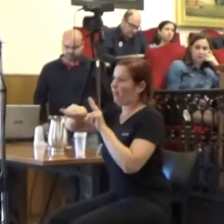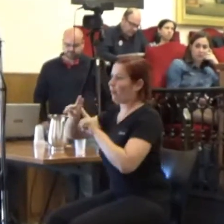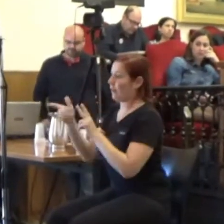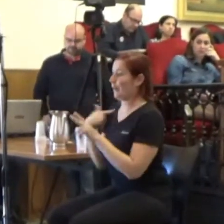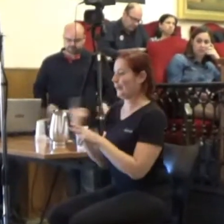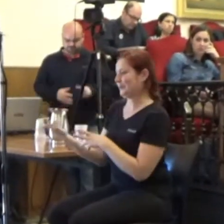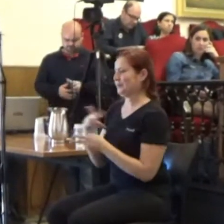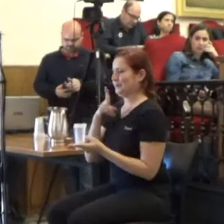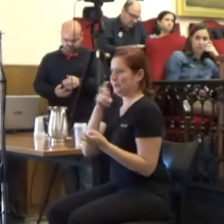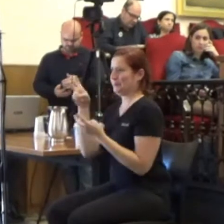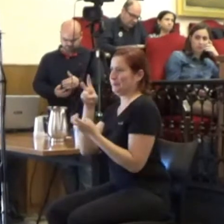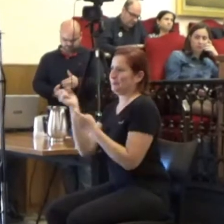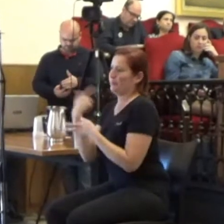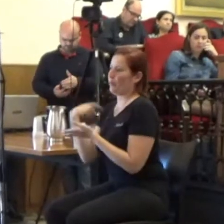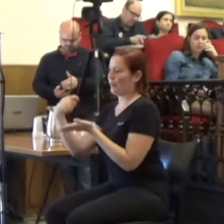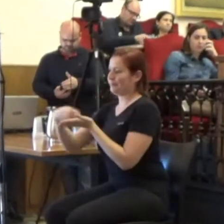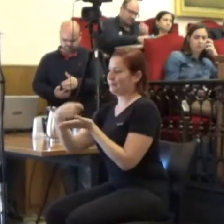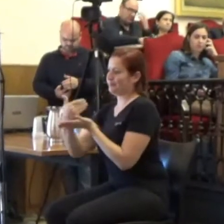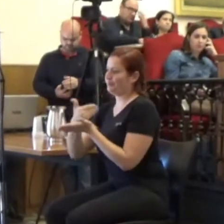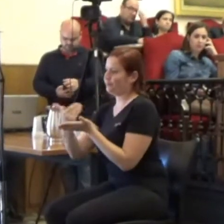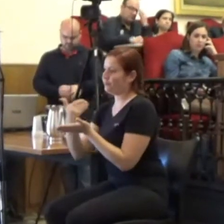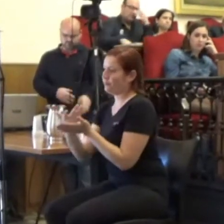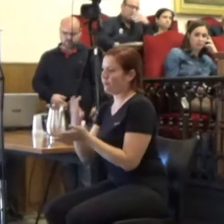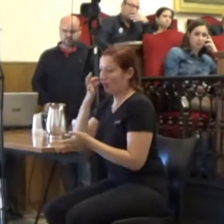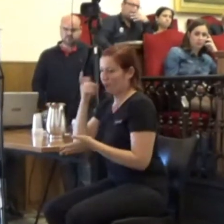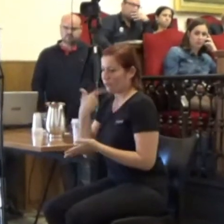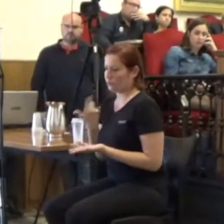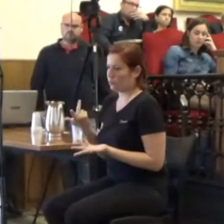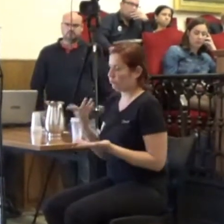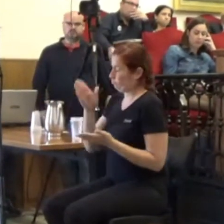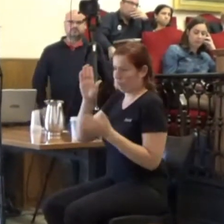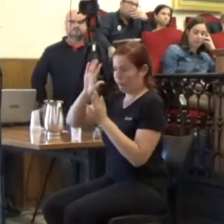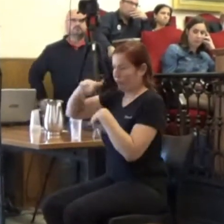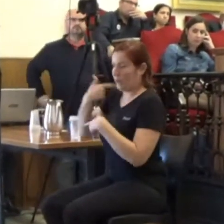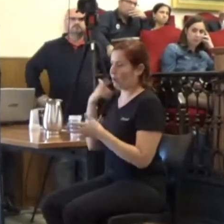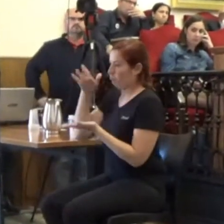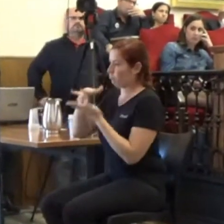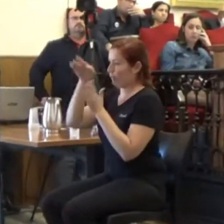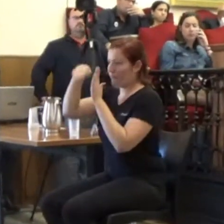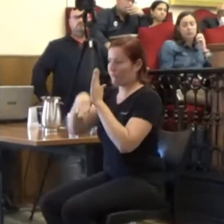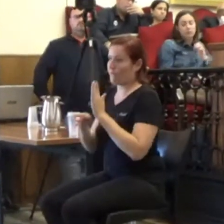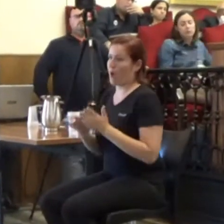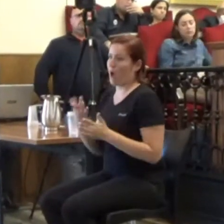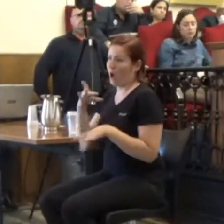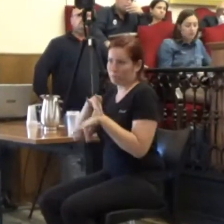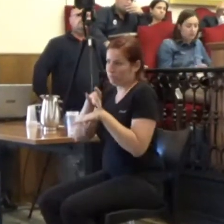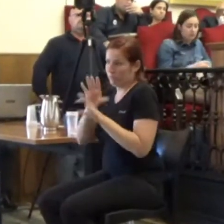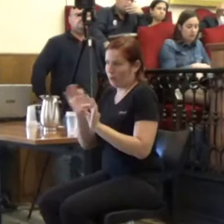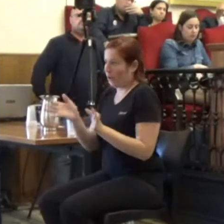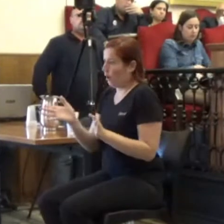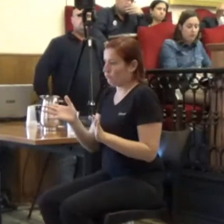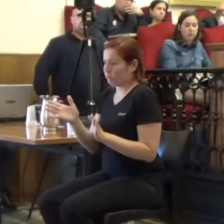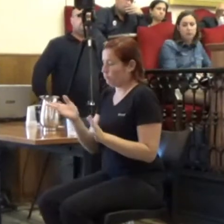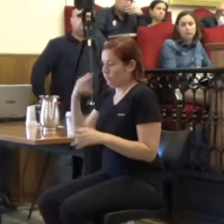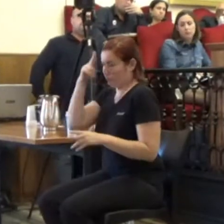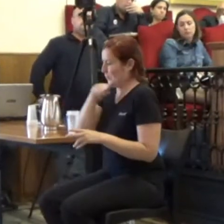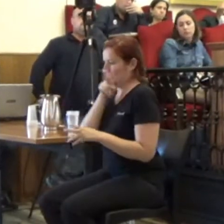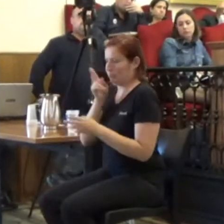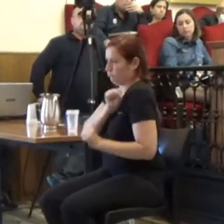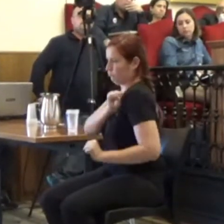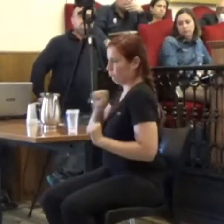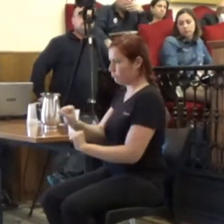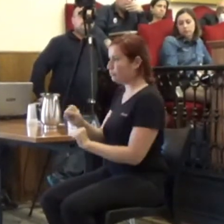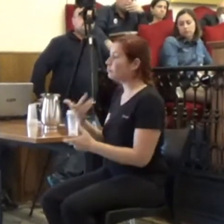yo personalmente me declarara darme de baja médica por depresión, a la cual yo y mis padres nos negamos rotundamente. Fui despedida de